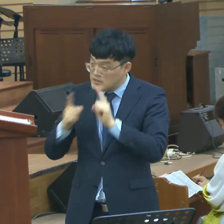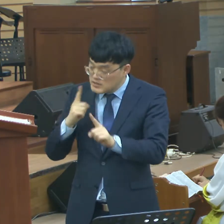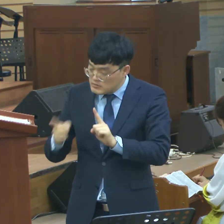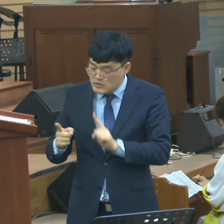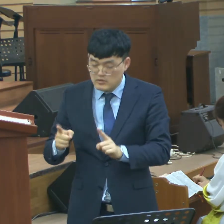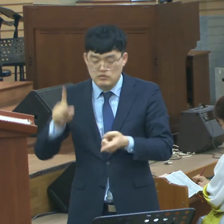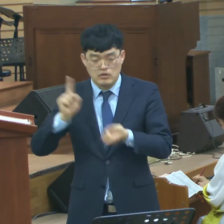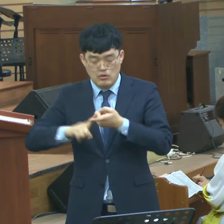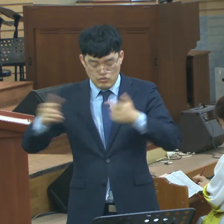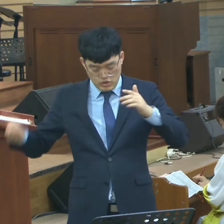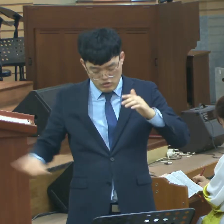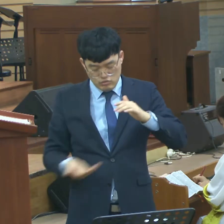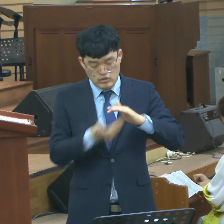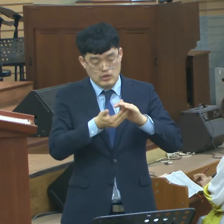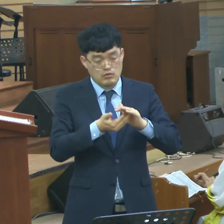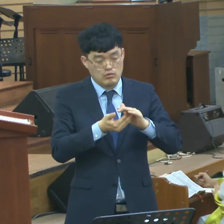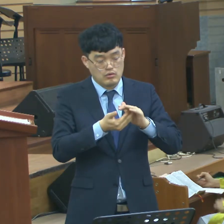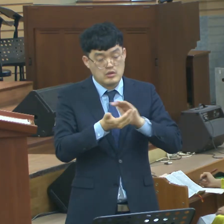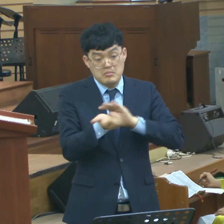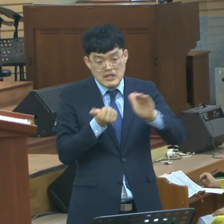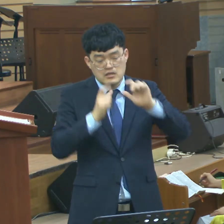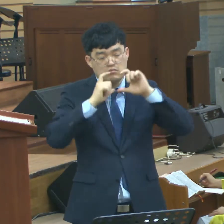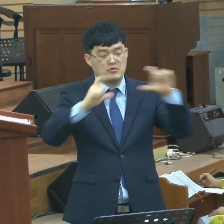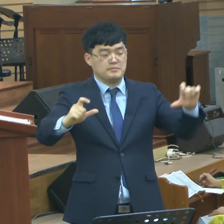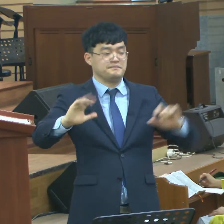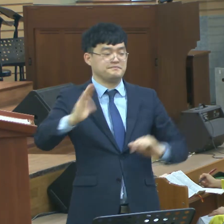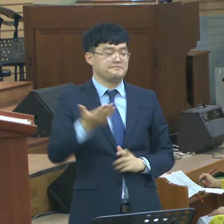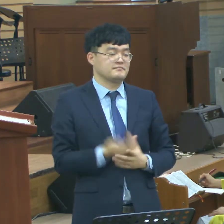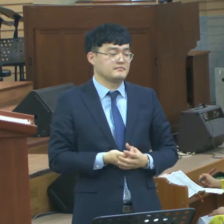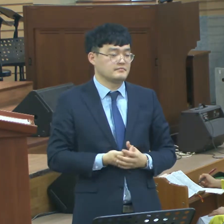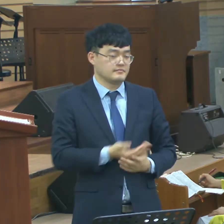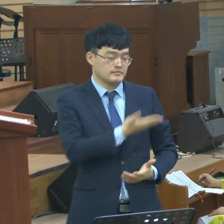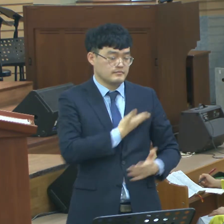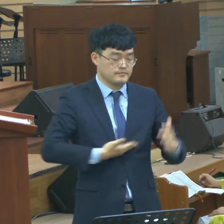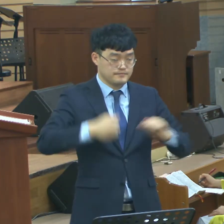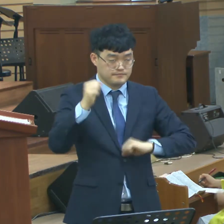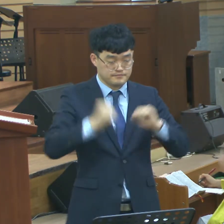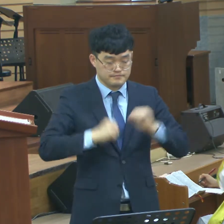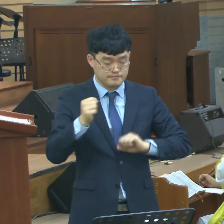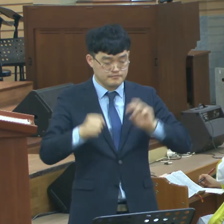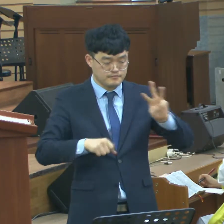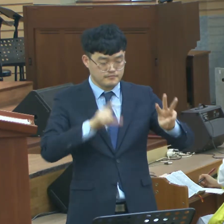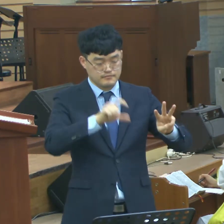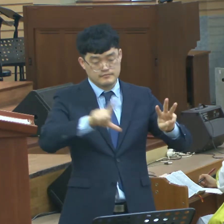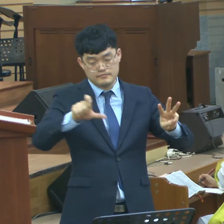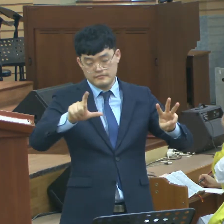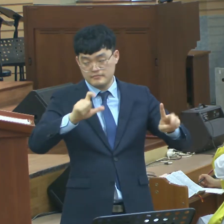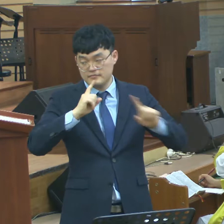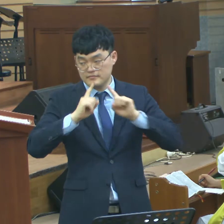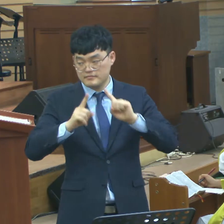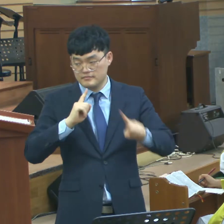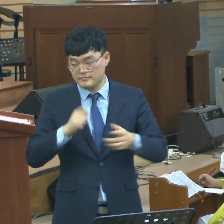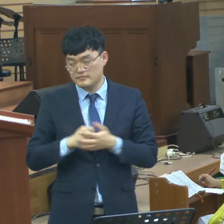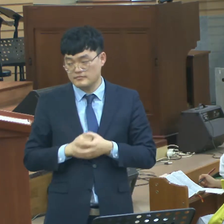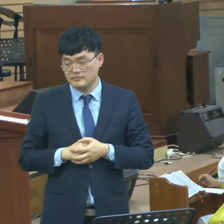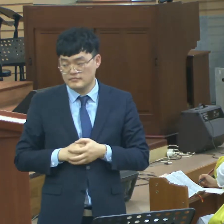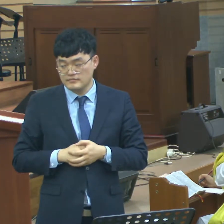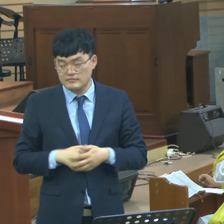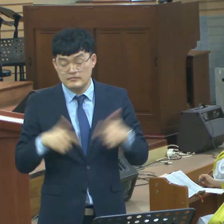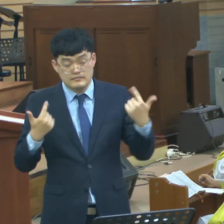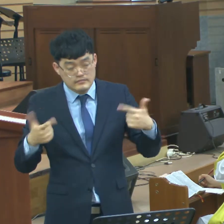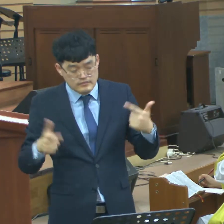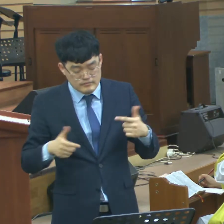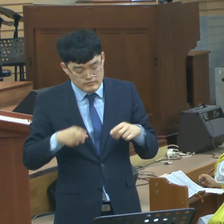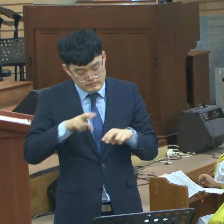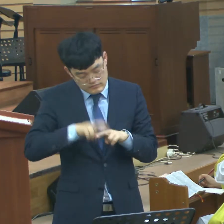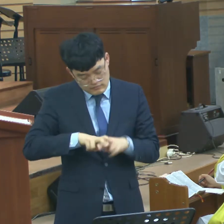그대로 이루어졌다고 선포하였습니다. 사도행전 3장 15절, 이 앉아서 늘 있던 사람이